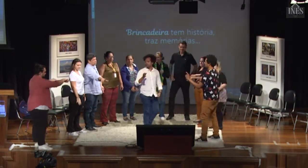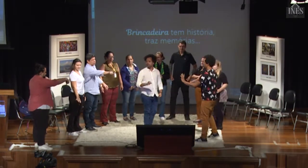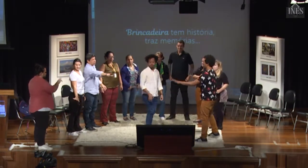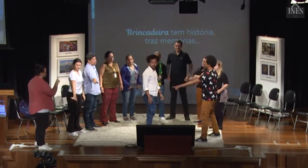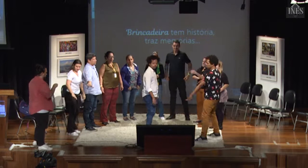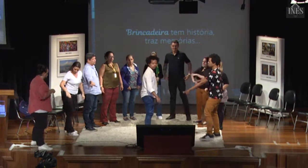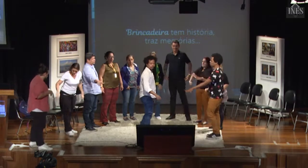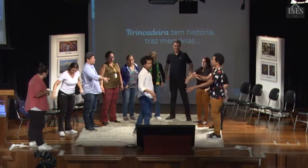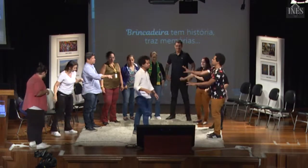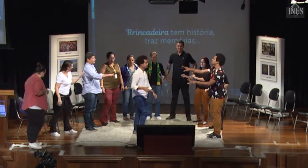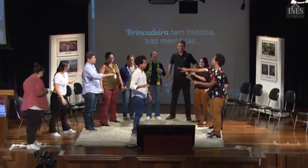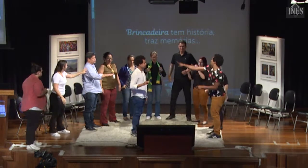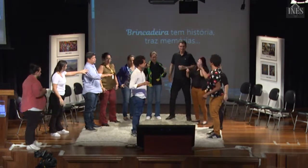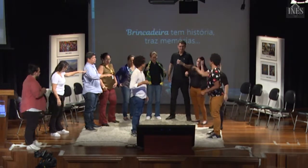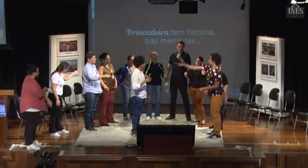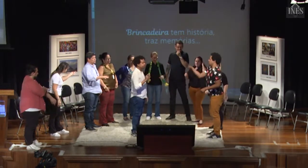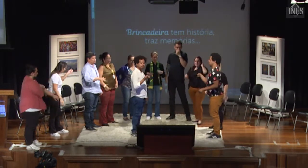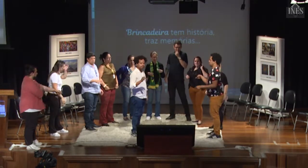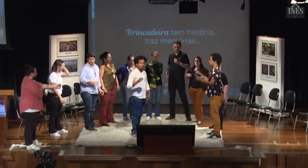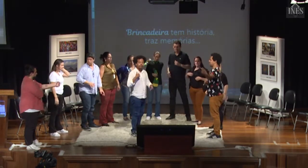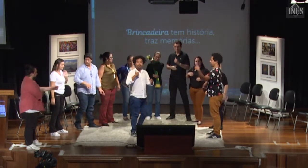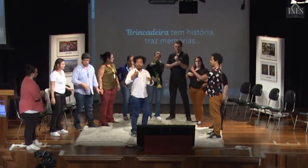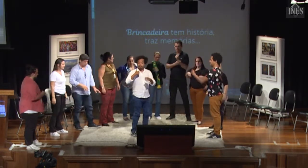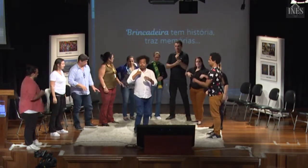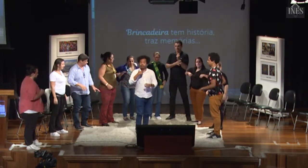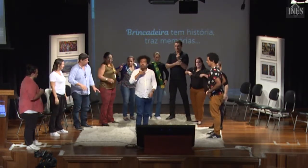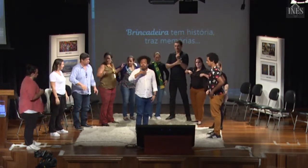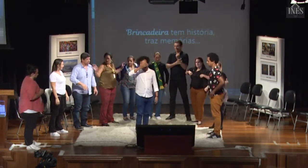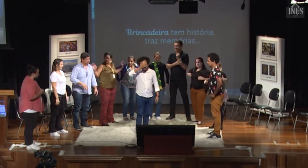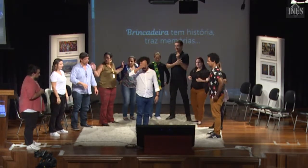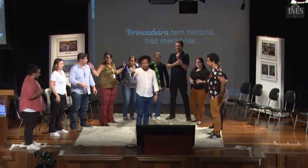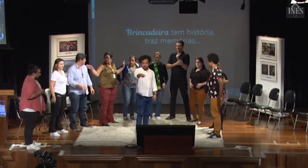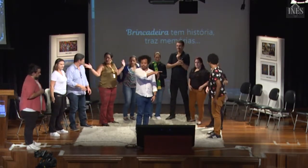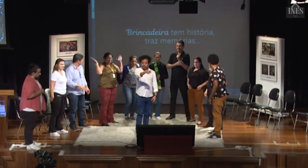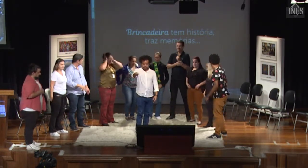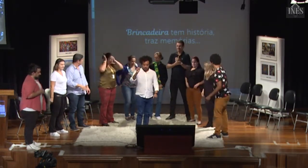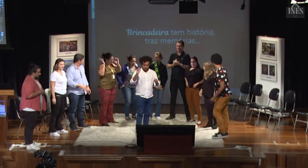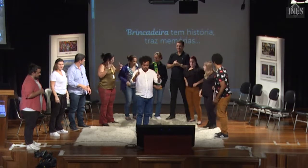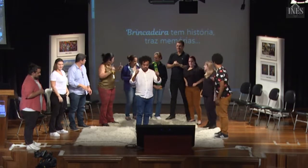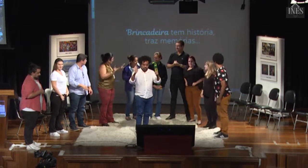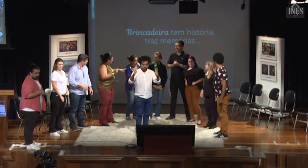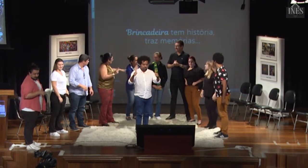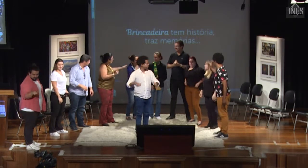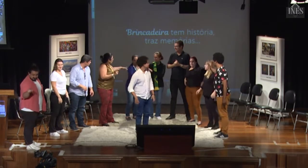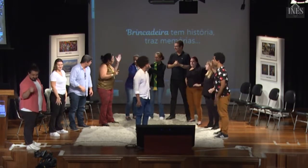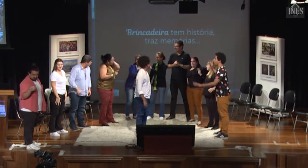Fica de frente, gente. Faz um U e aí a gente brinca. Eu vou ficar de olho fechado,